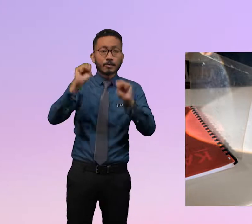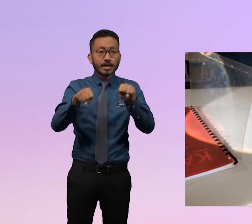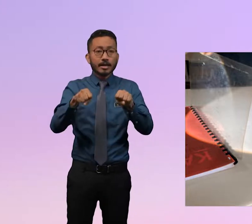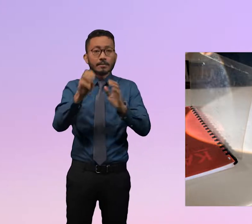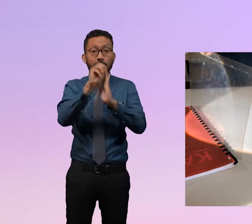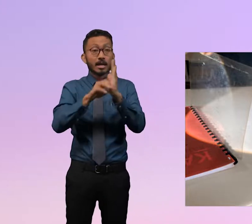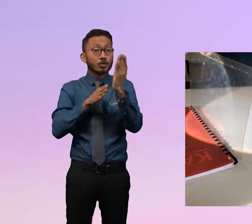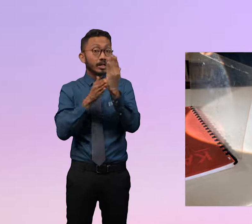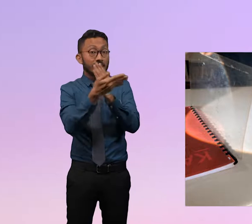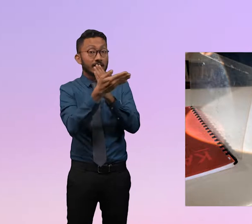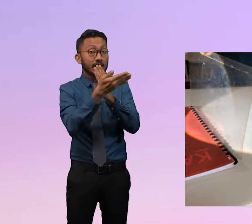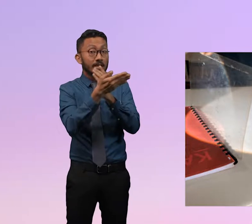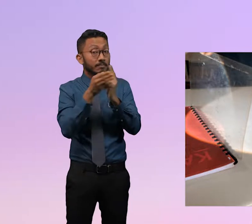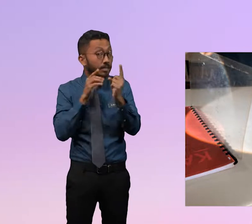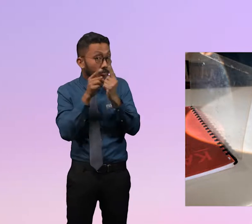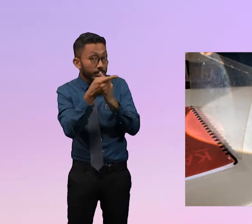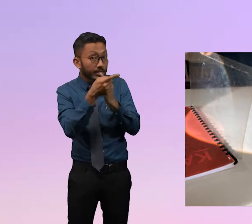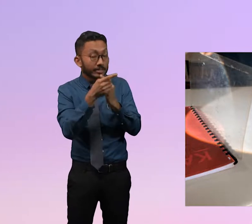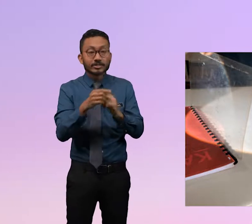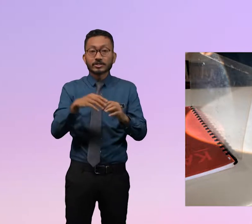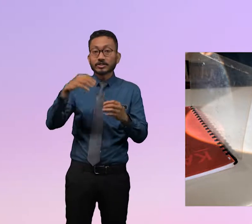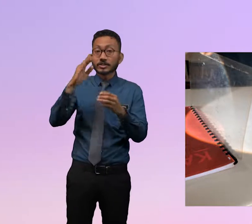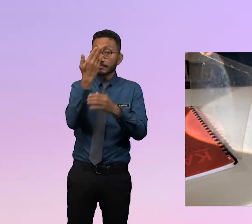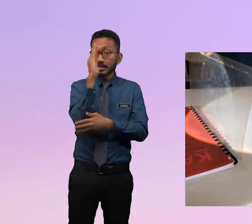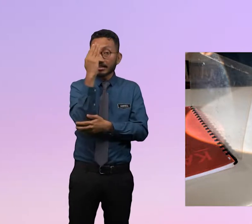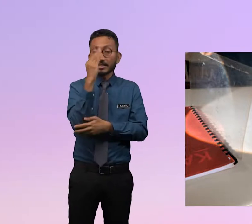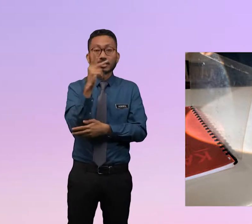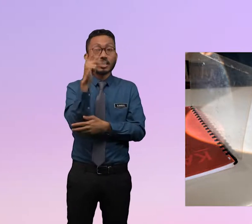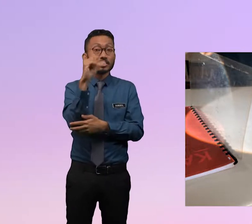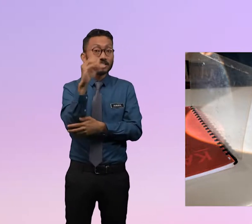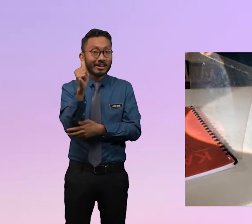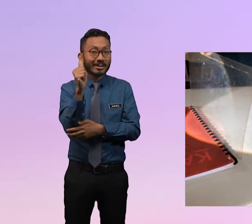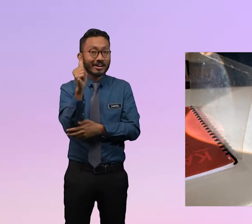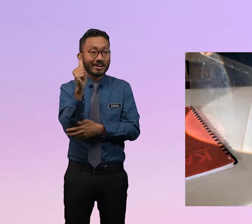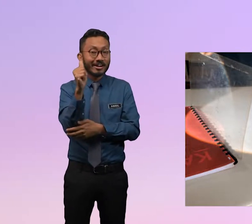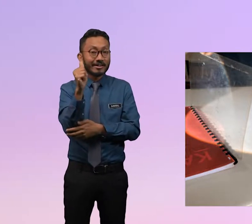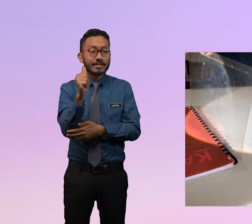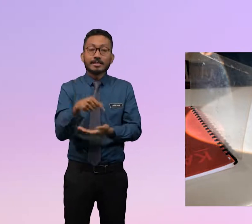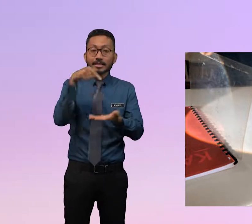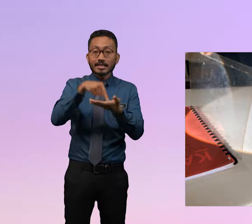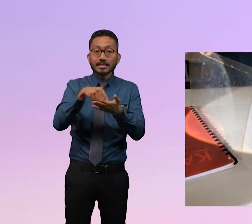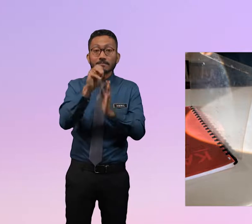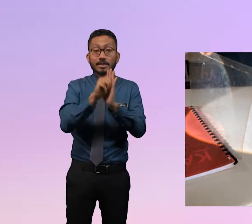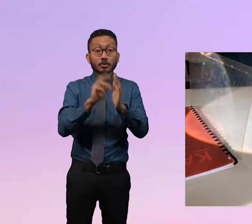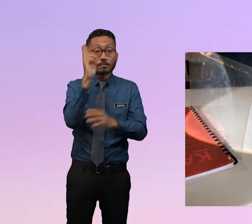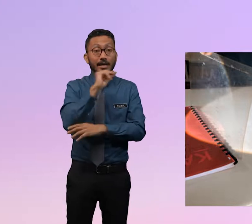boleh melalui cermin kaca. Ini